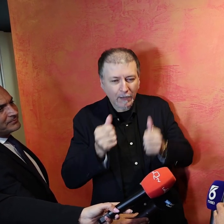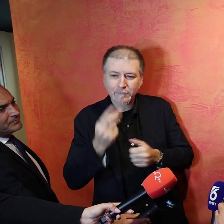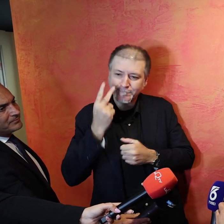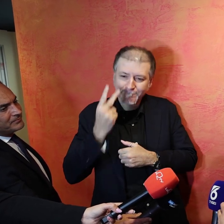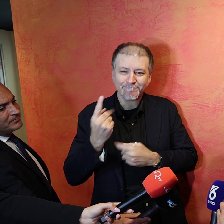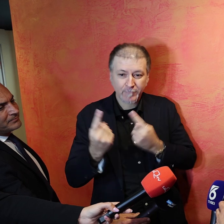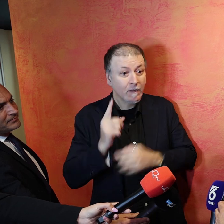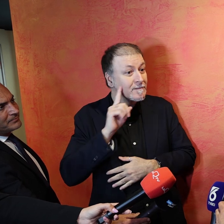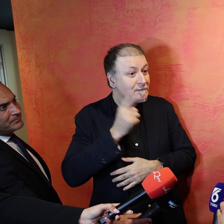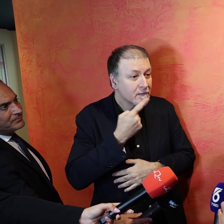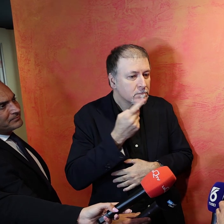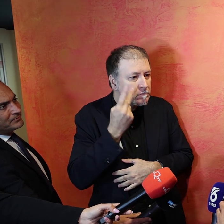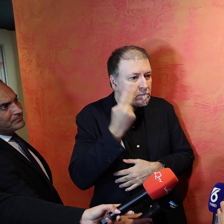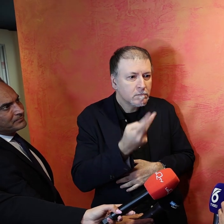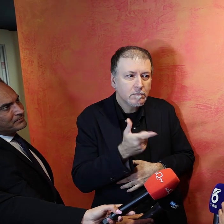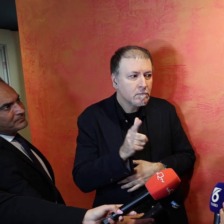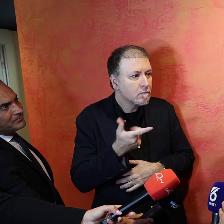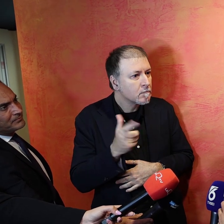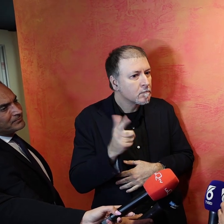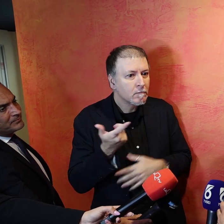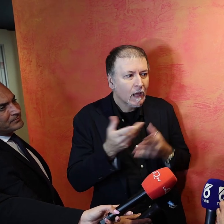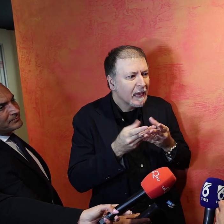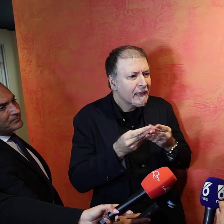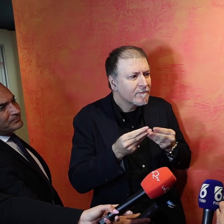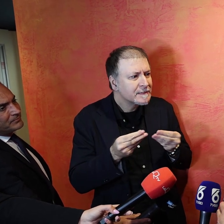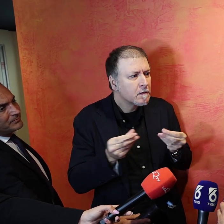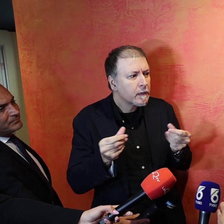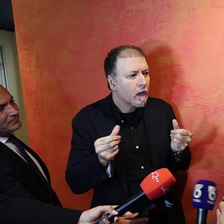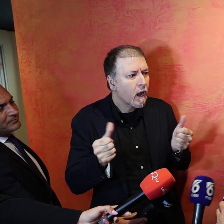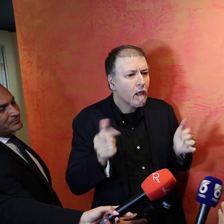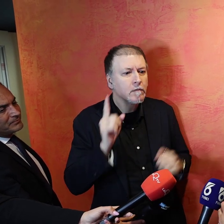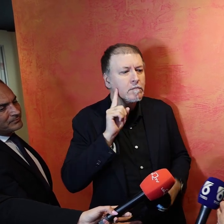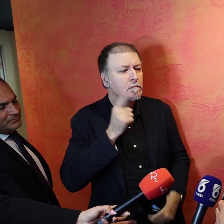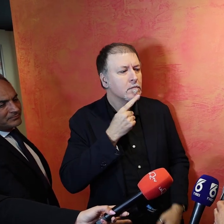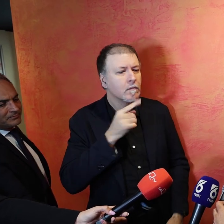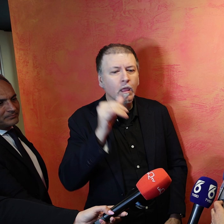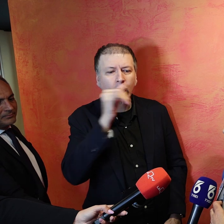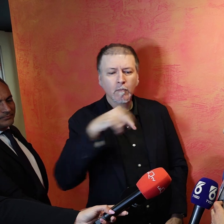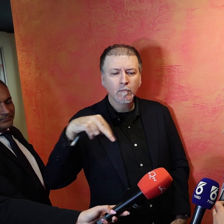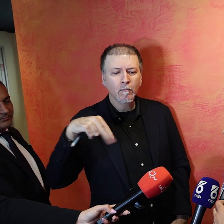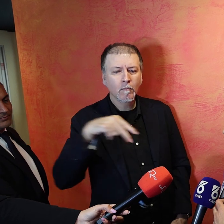persone cieche, ci saranno sordocieche. E questa disabilità è